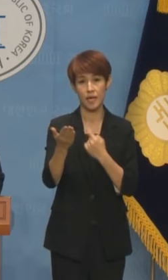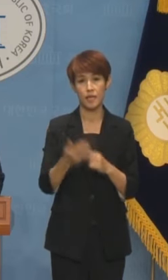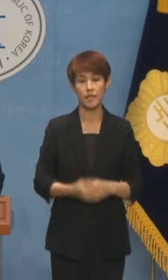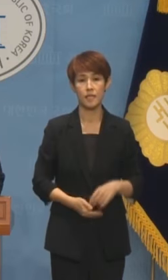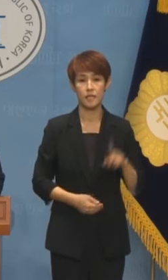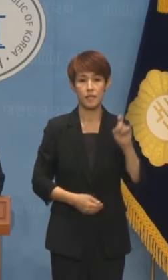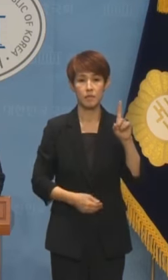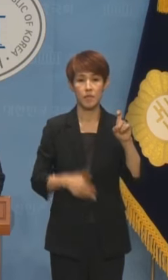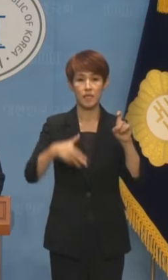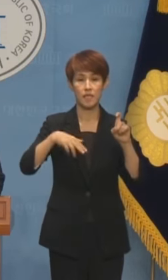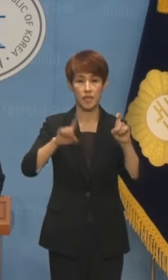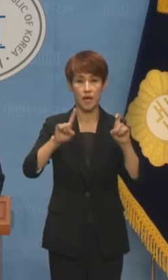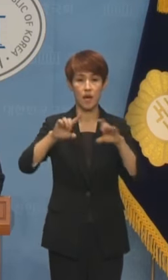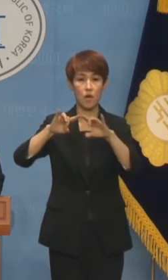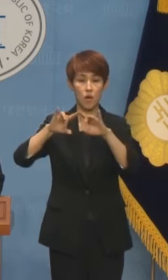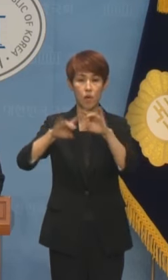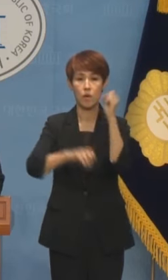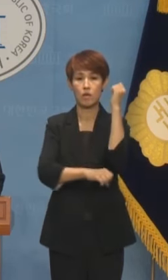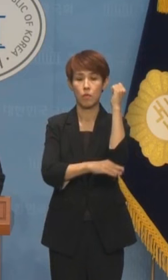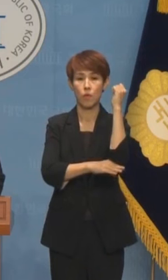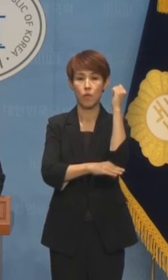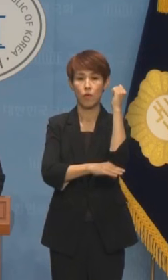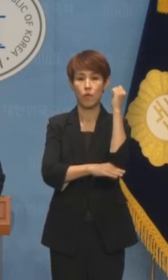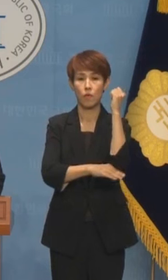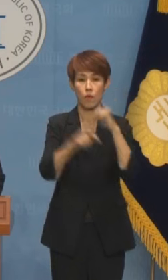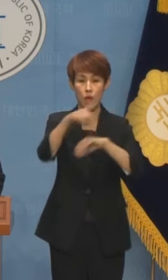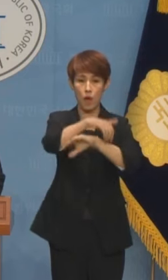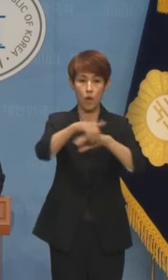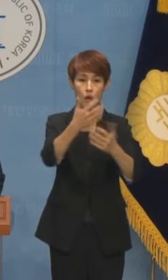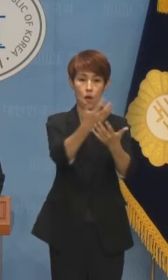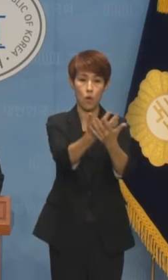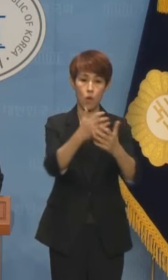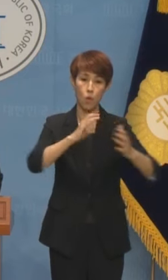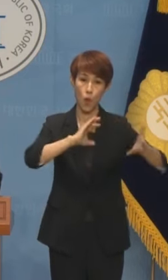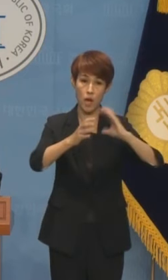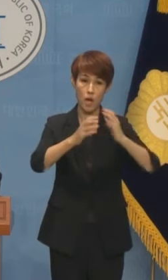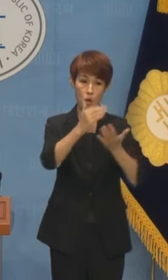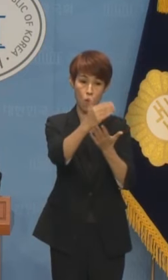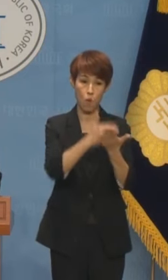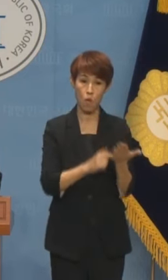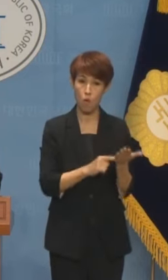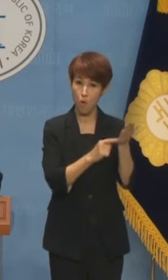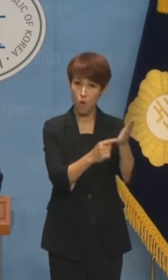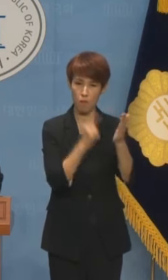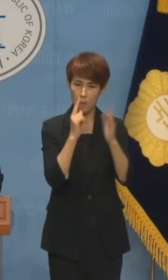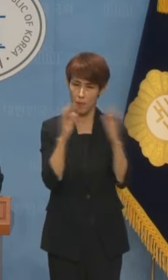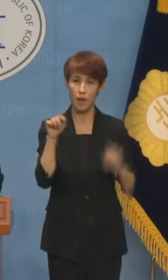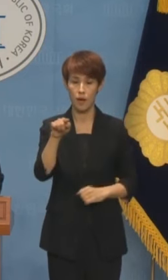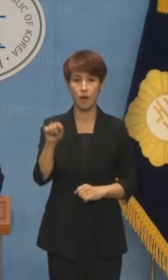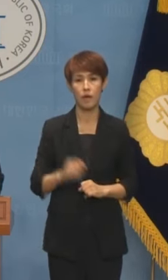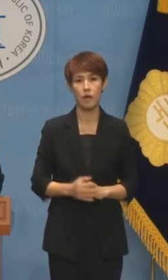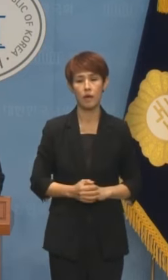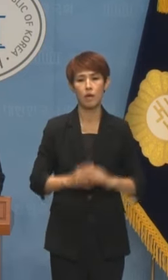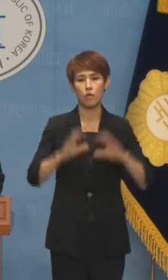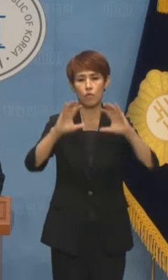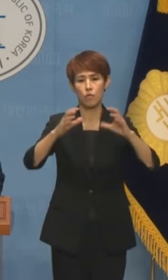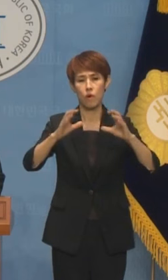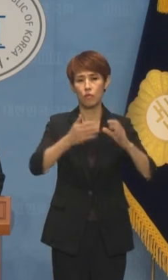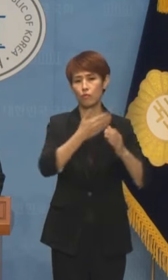제11차 전력수급 기본계획 회의록 제출에 대한 논란이 있습니다. 국가의